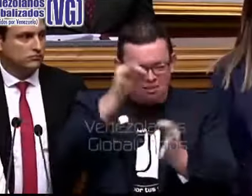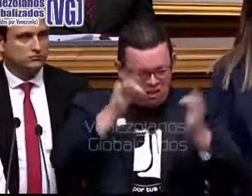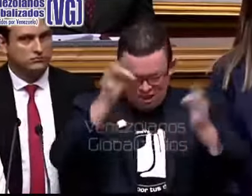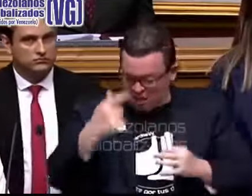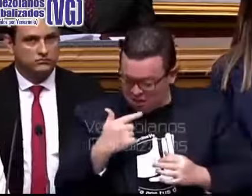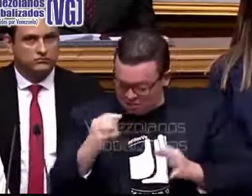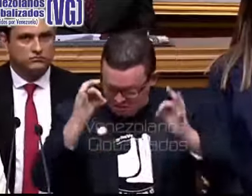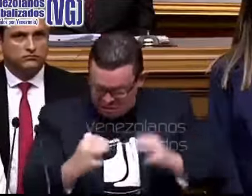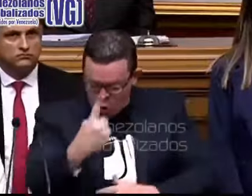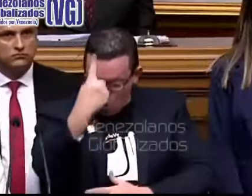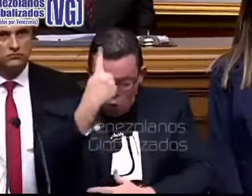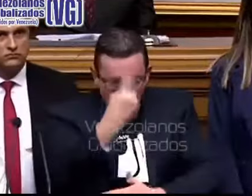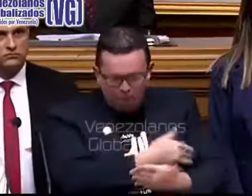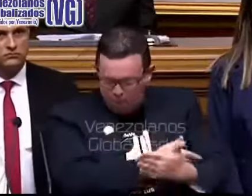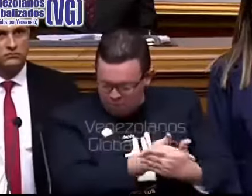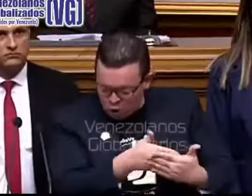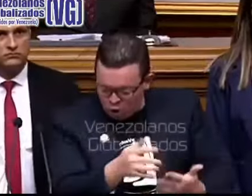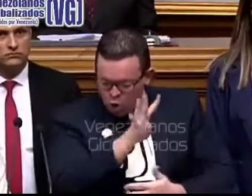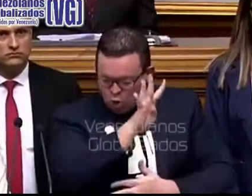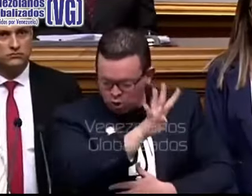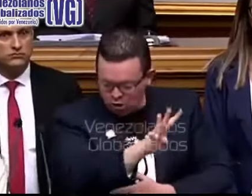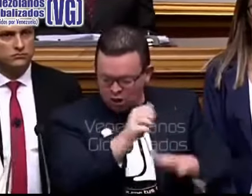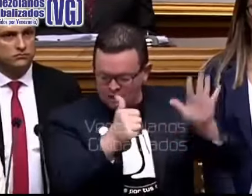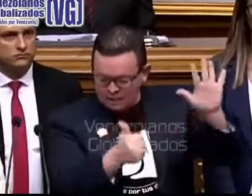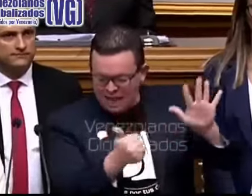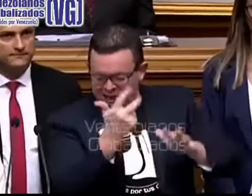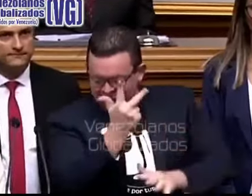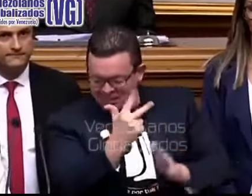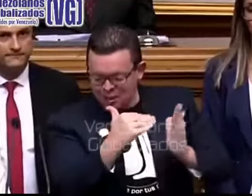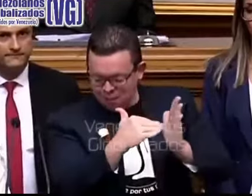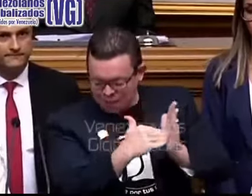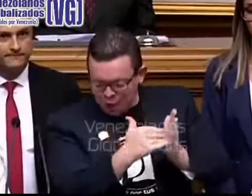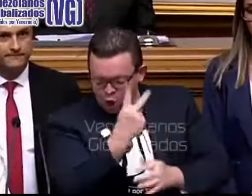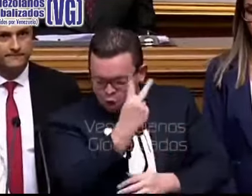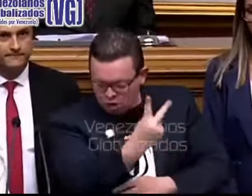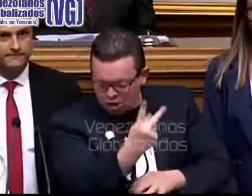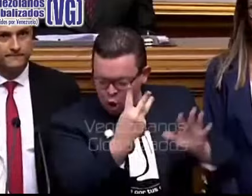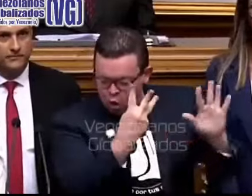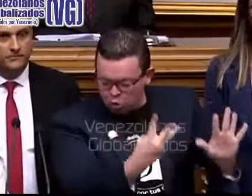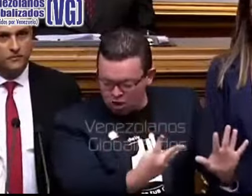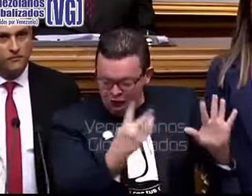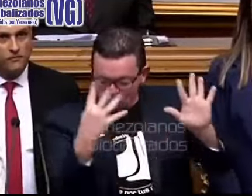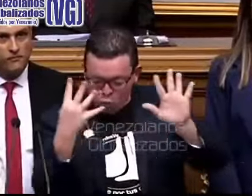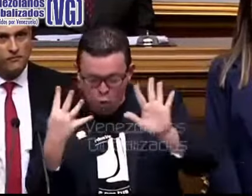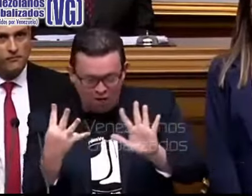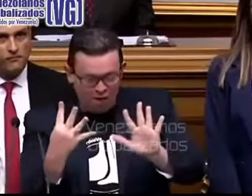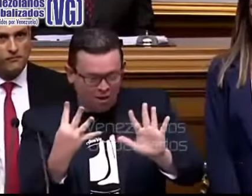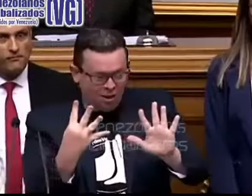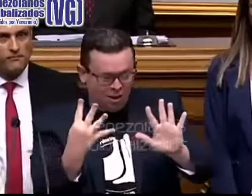informe suministrado en el año 2014 por el Instituto Nacional de Estadística, en Venezuela, para un total de más de 27